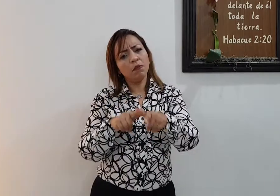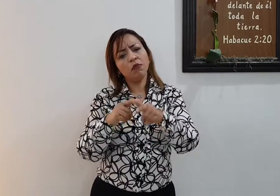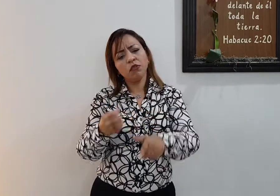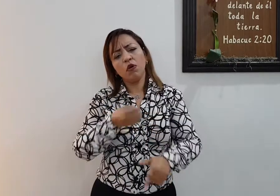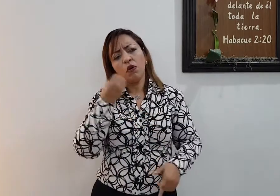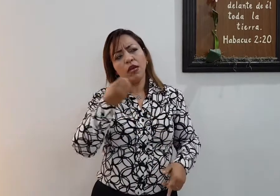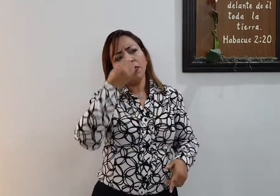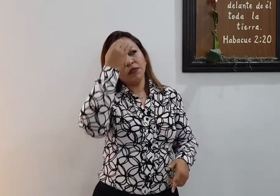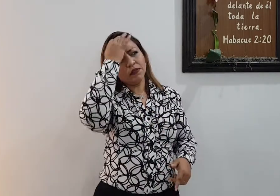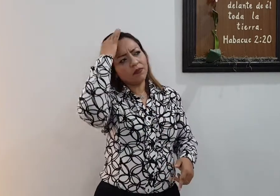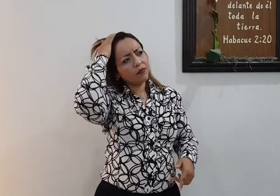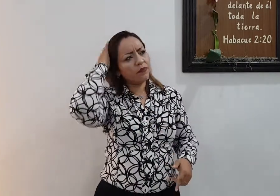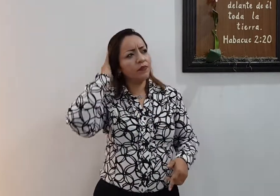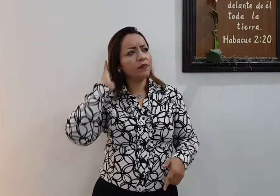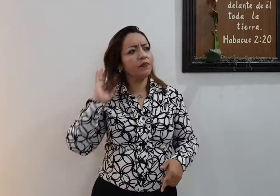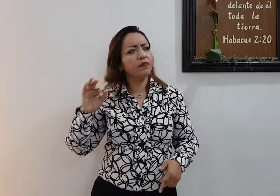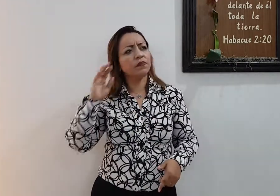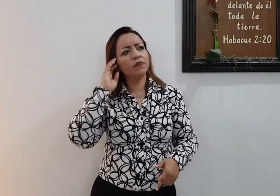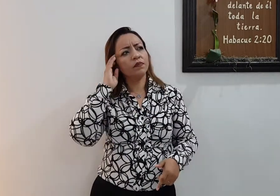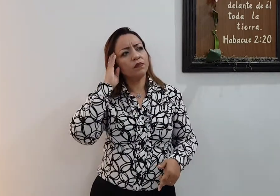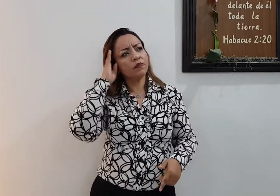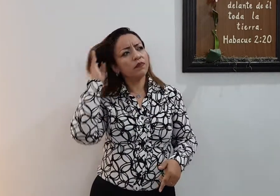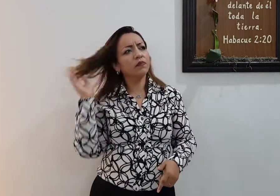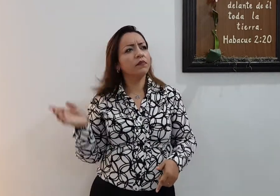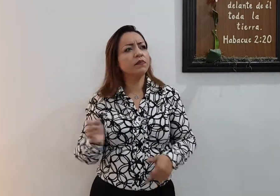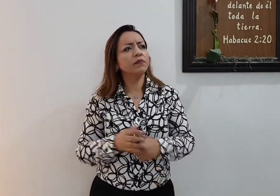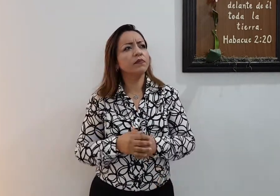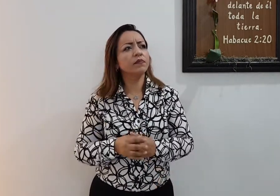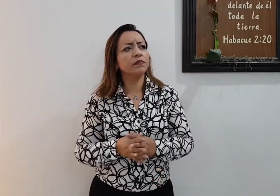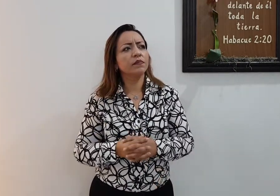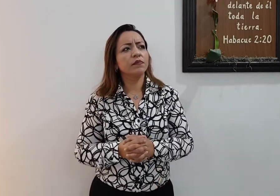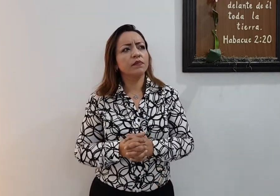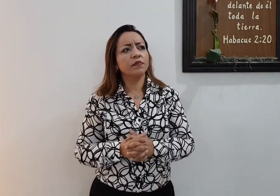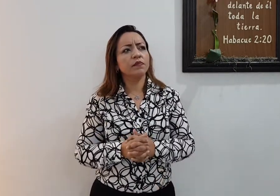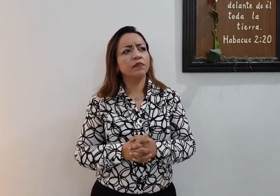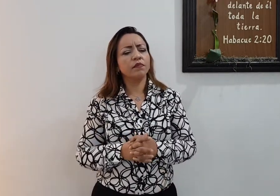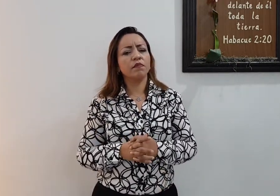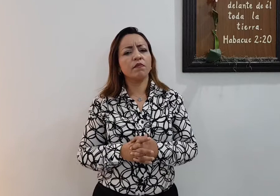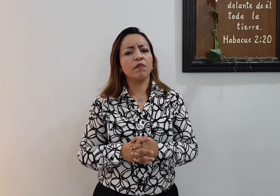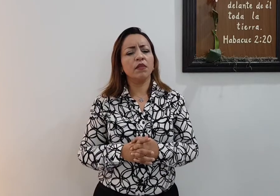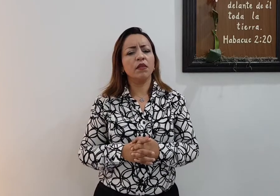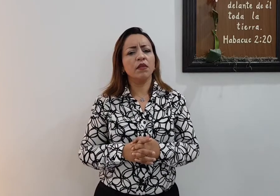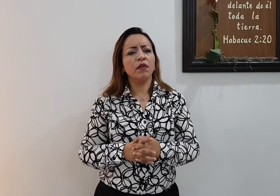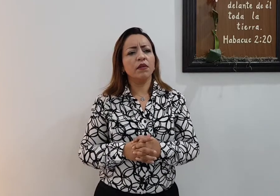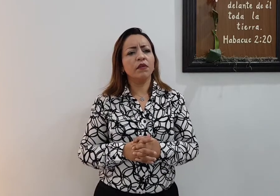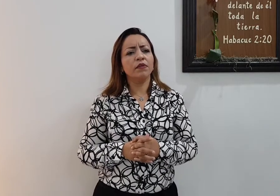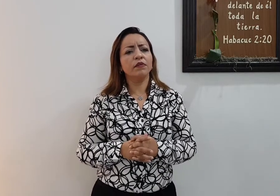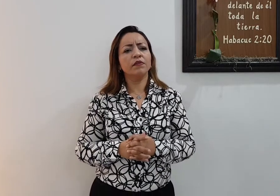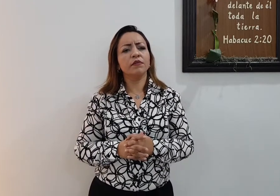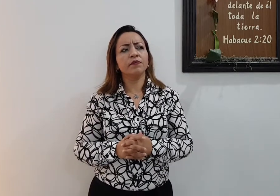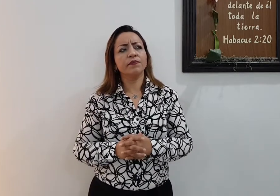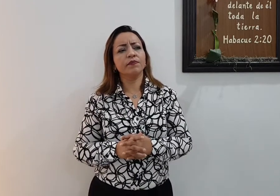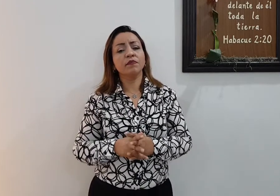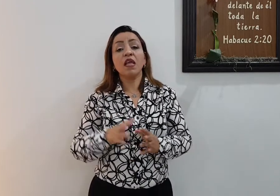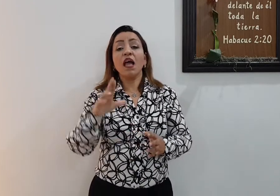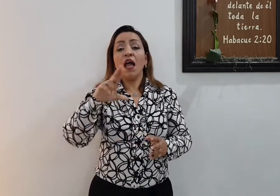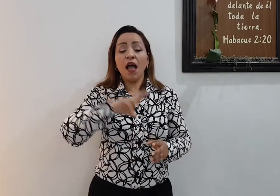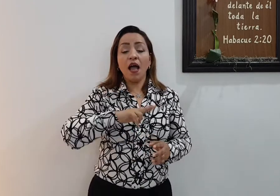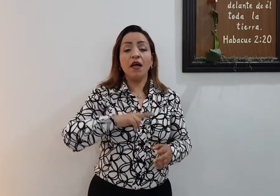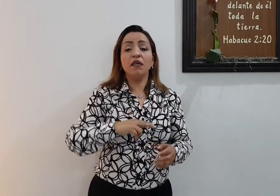no conoces tu pobreza. Si usted dice, no, pues yo ¿por qué voy a orar? Déjeme decirle algo peor, hermano. Hay unos que dicen, no, pues ¿cómo voy a molestar